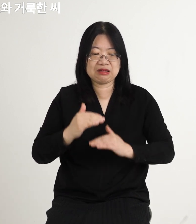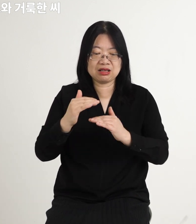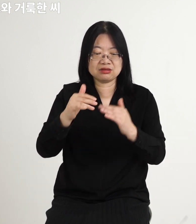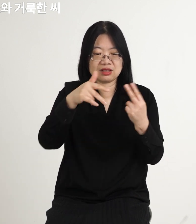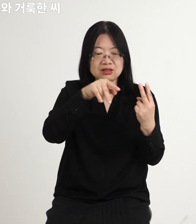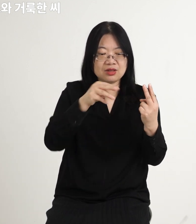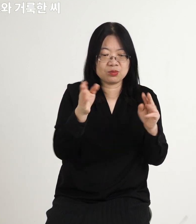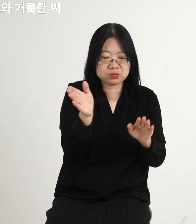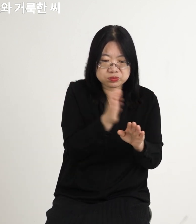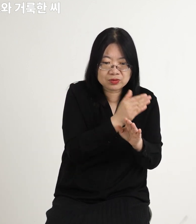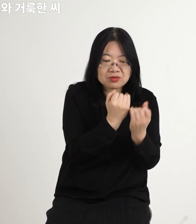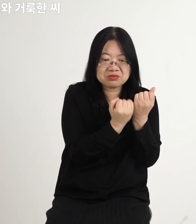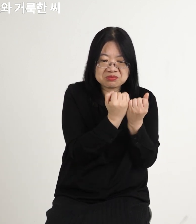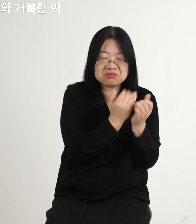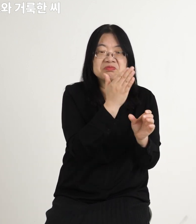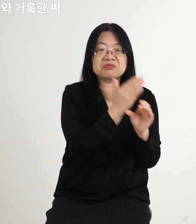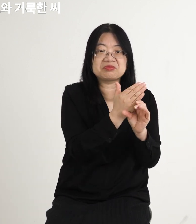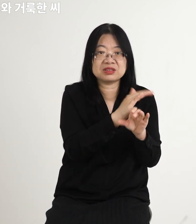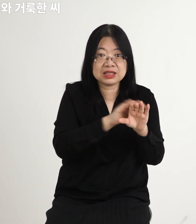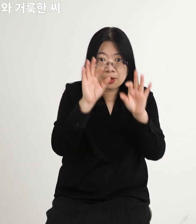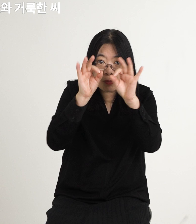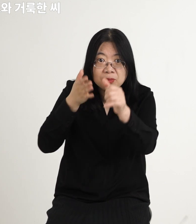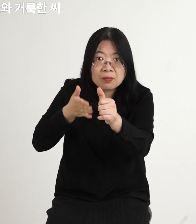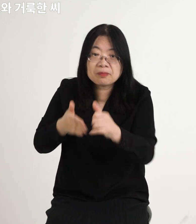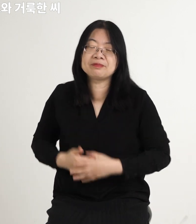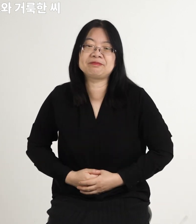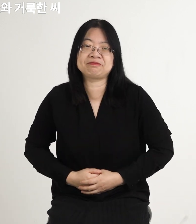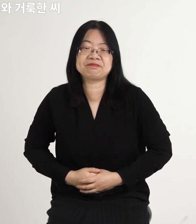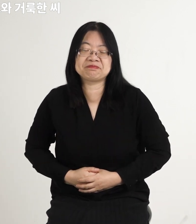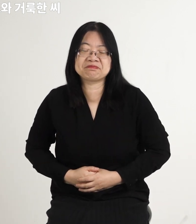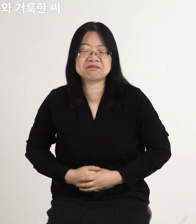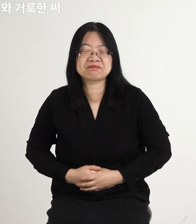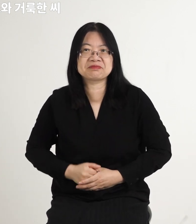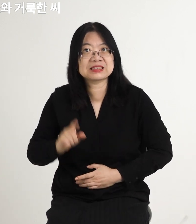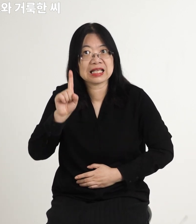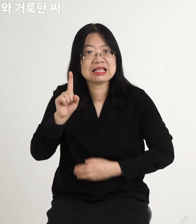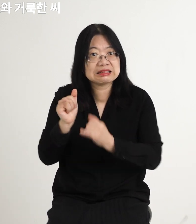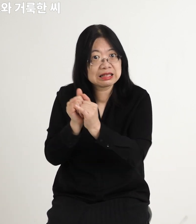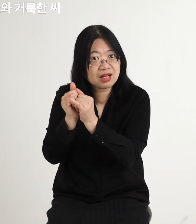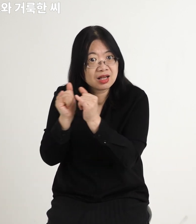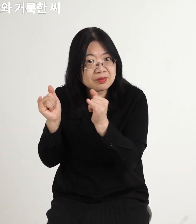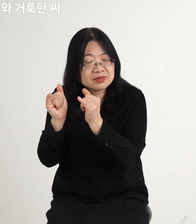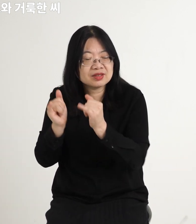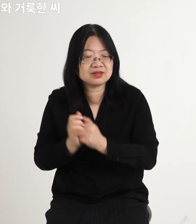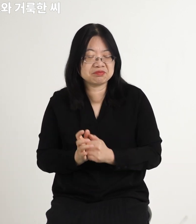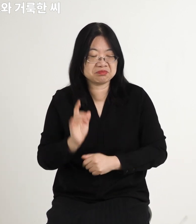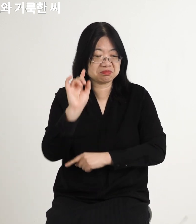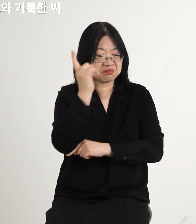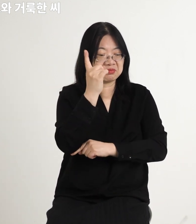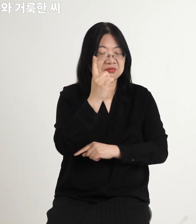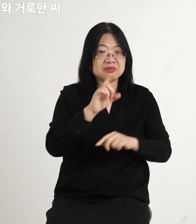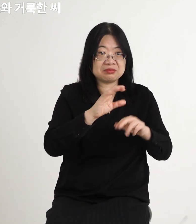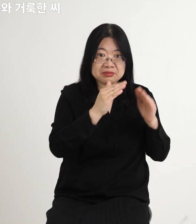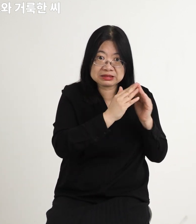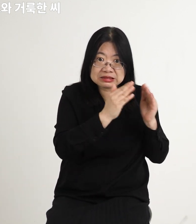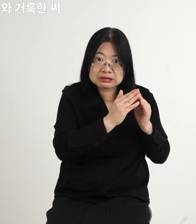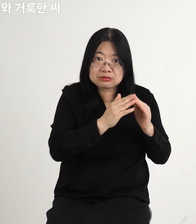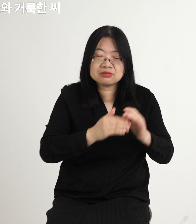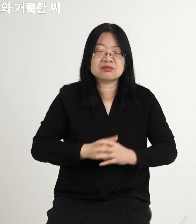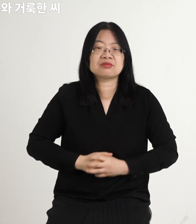설명을 하는데 잘 들어보세요. 어떤 사람이 다윗의 집, 자